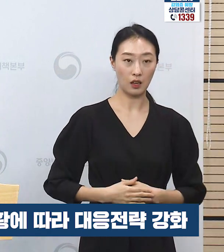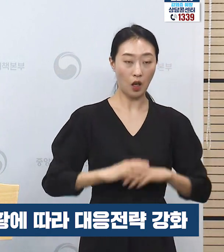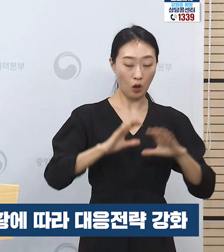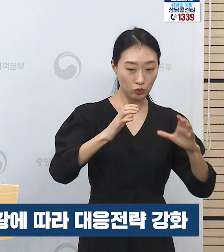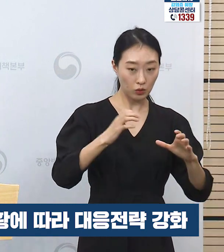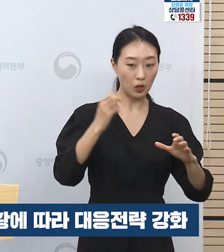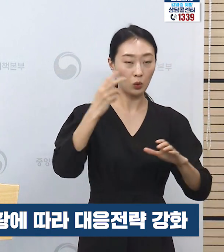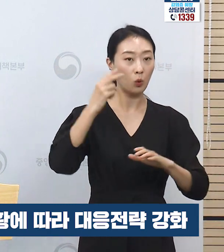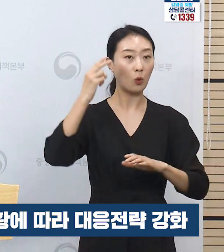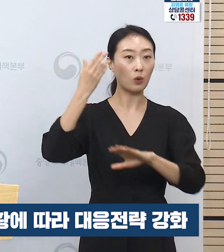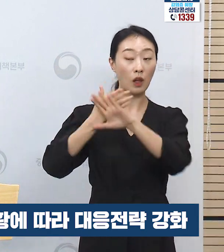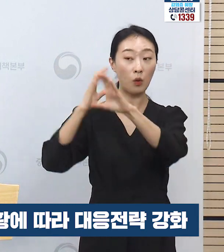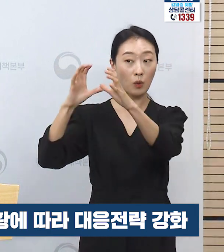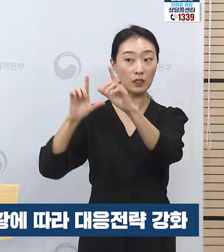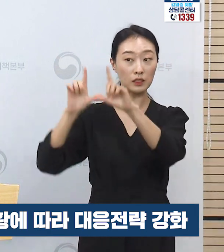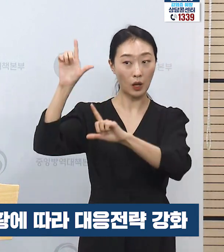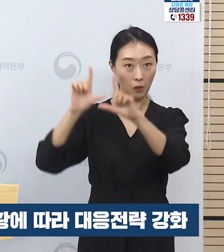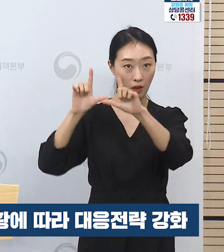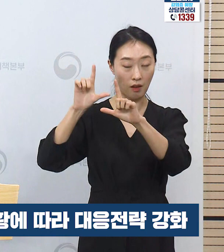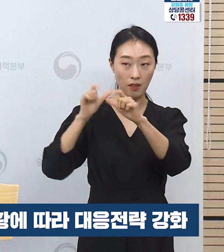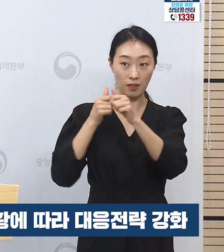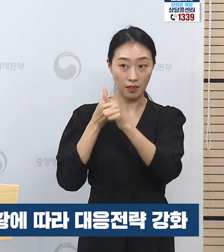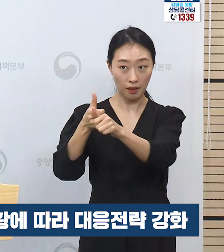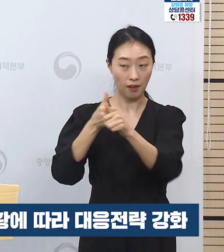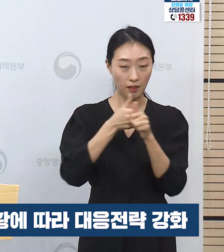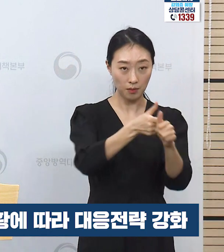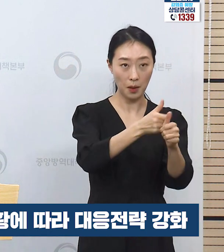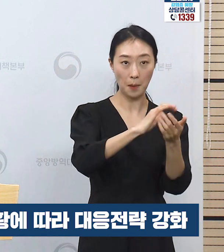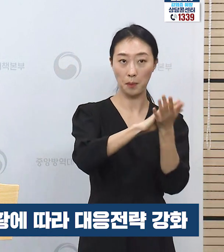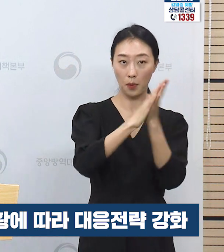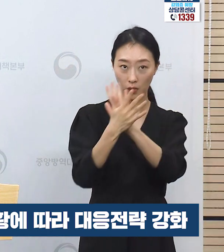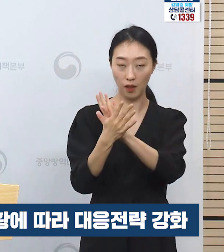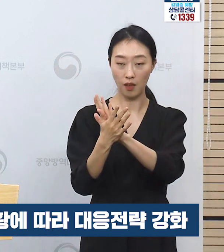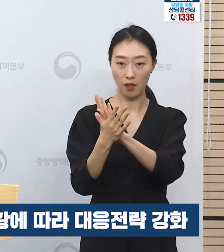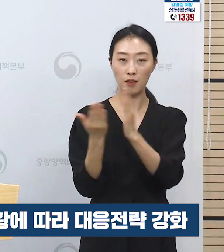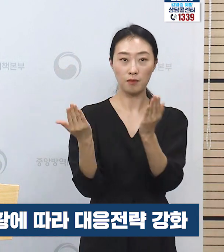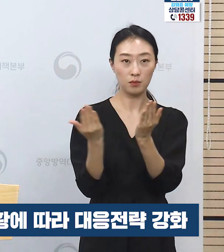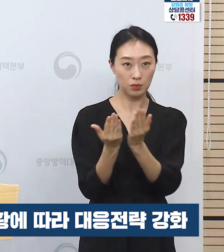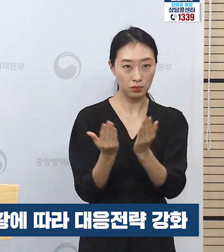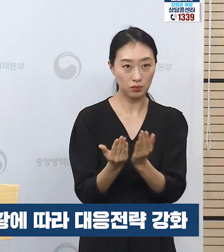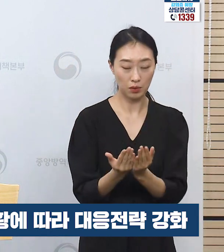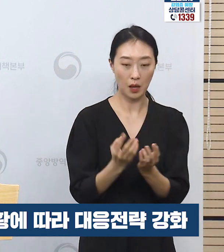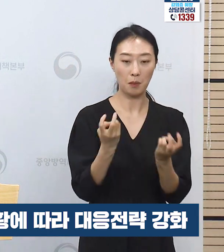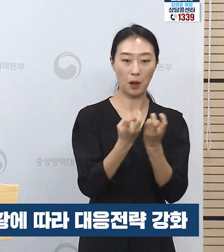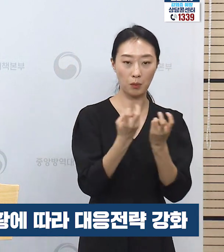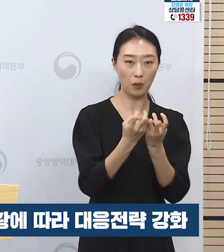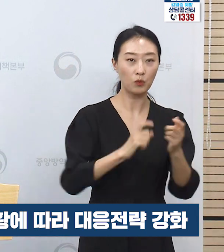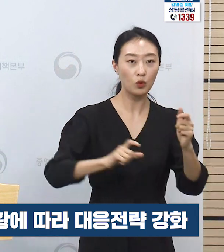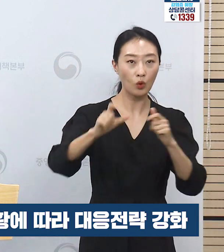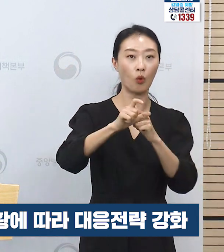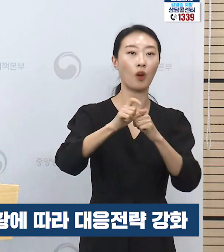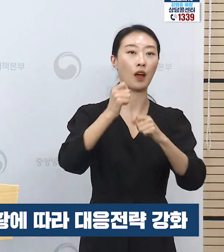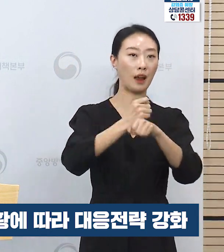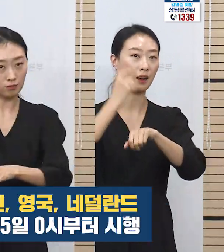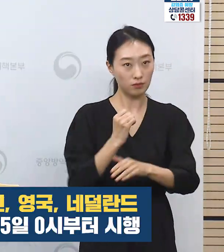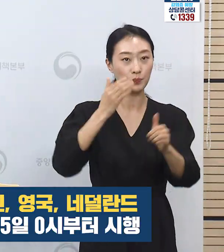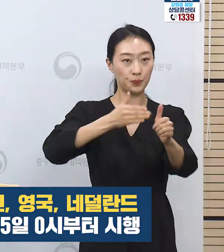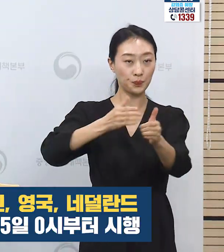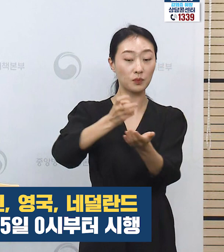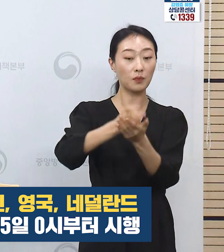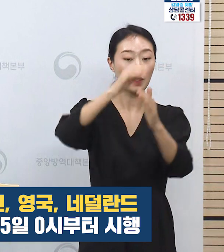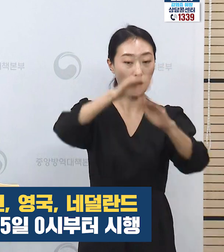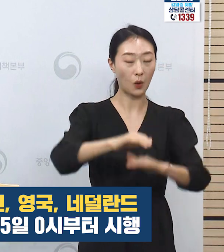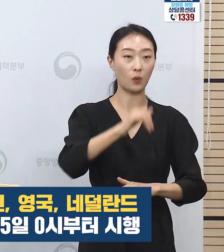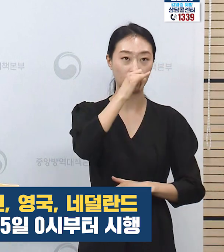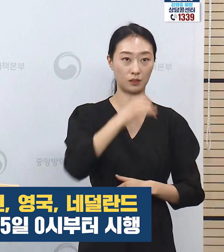상황에 따라서 변화된 상황이 생기면 그에 맞추어서 대응 전략을 추가로 강화할 예정으로 있습니다.